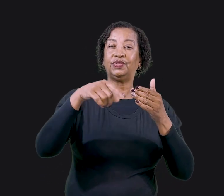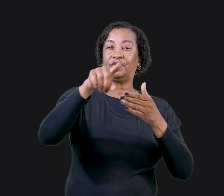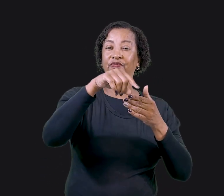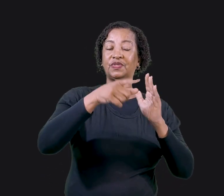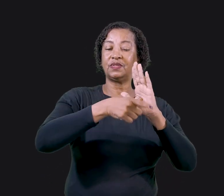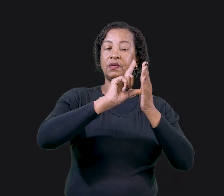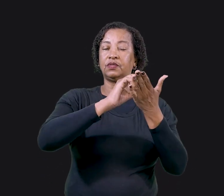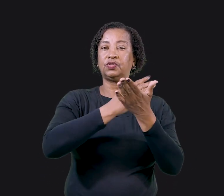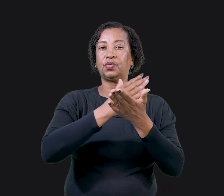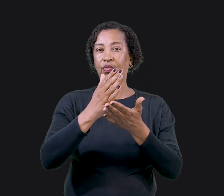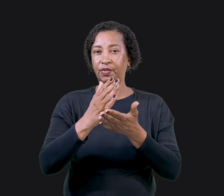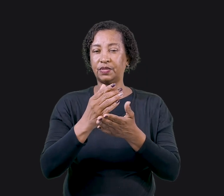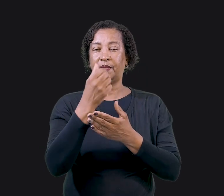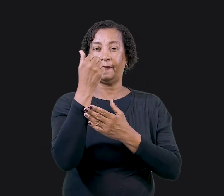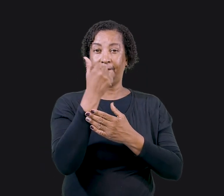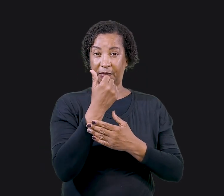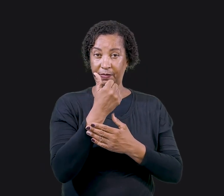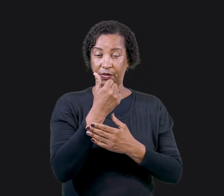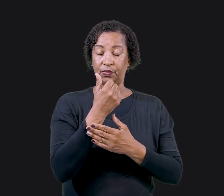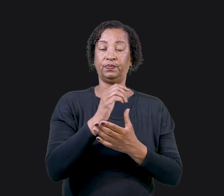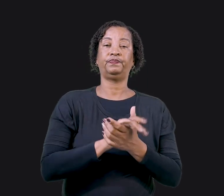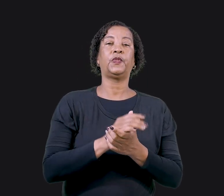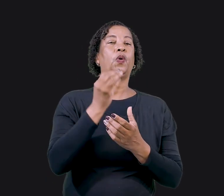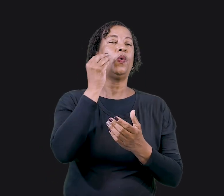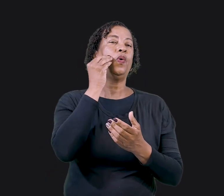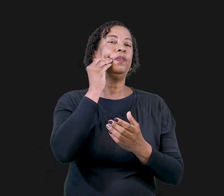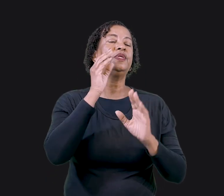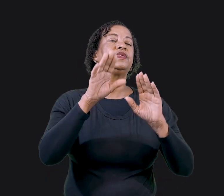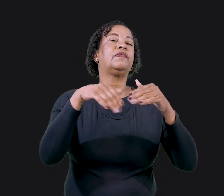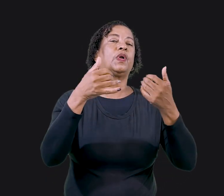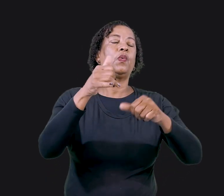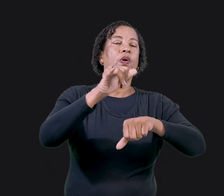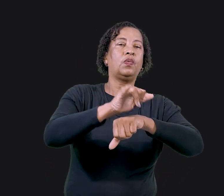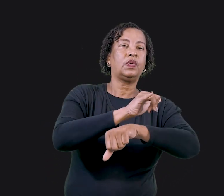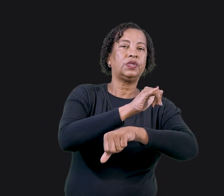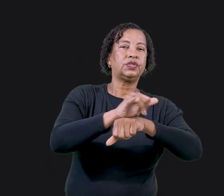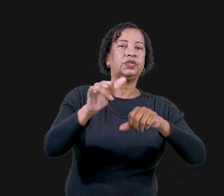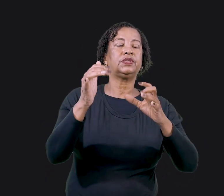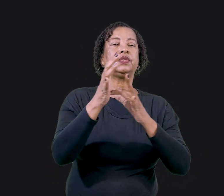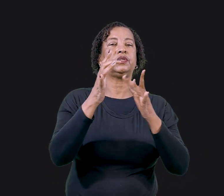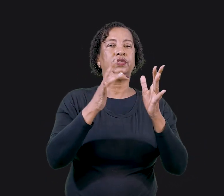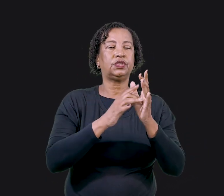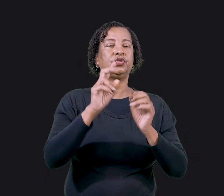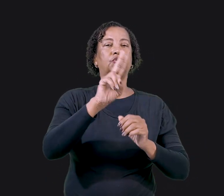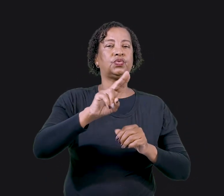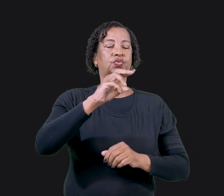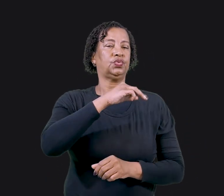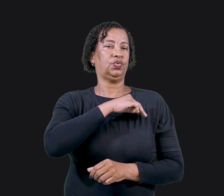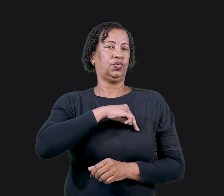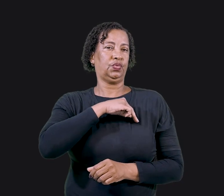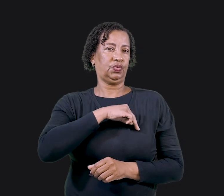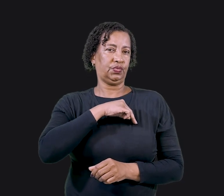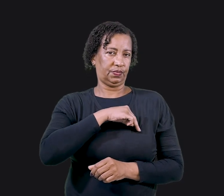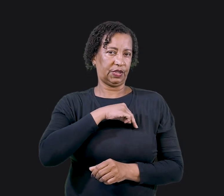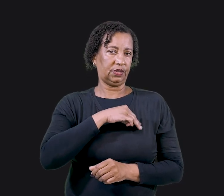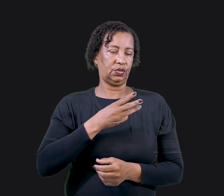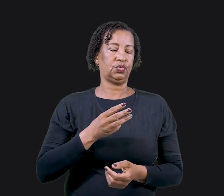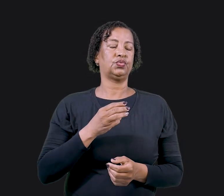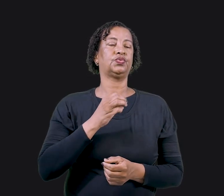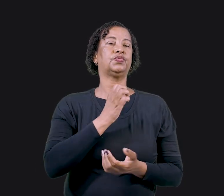antes de começarmos. Primeira, observe qual foi a estratégia de Jesus no Evangelho de Mateus. Já comentamos que Jesus foi um